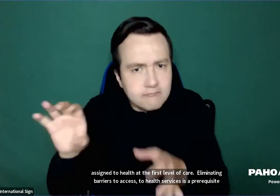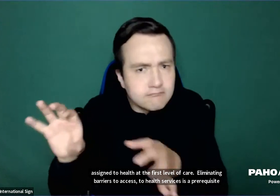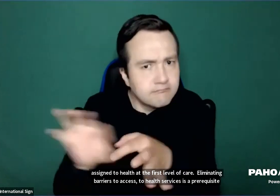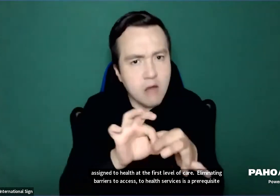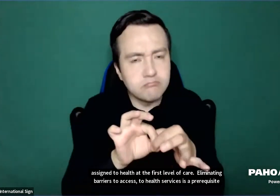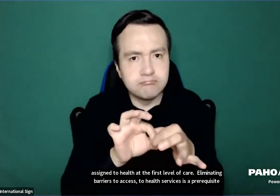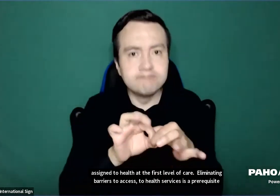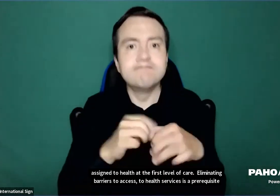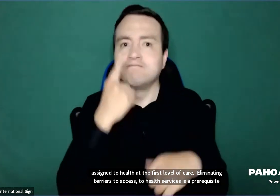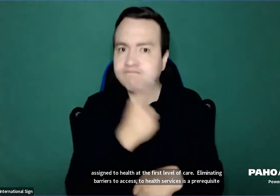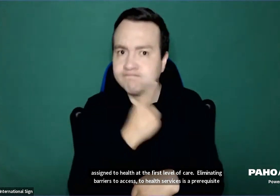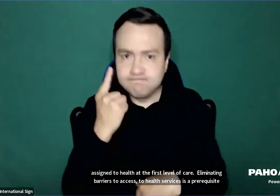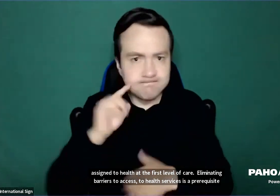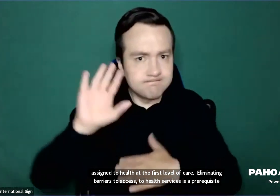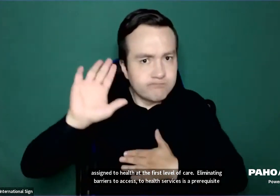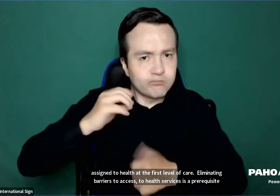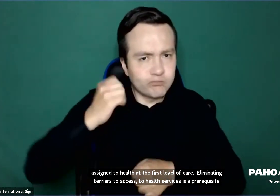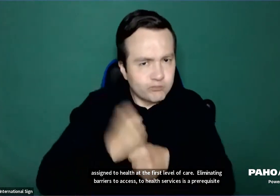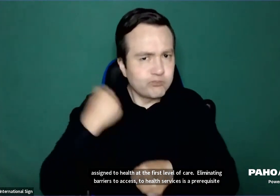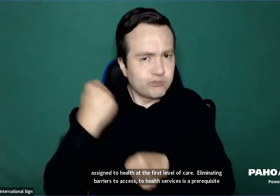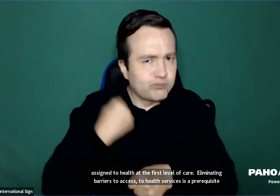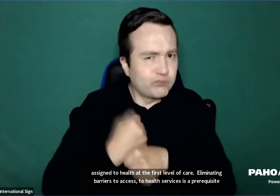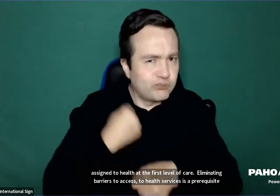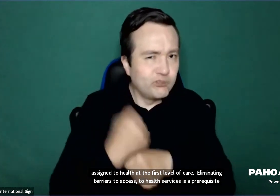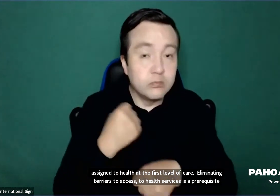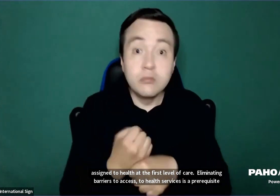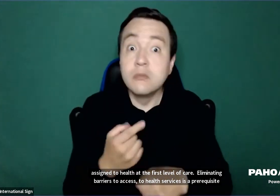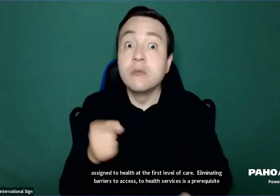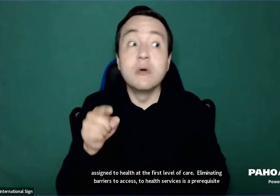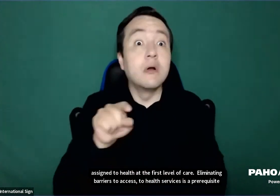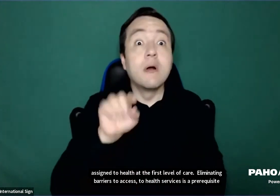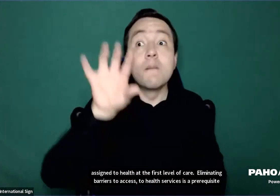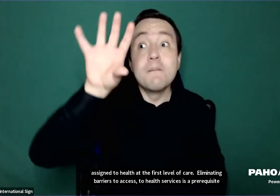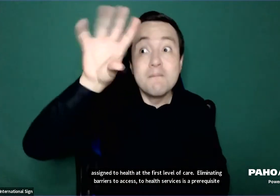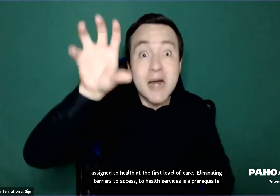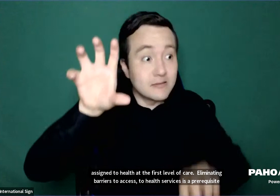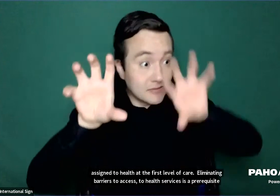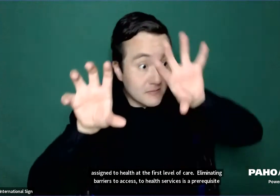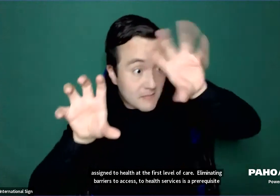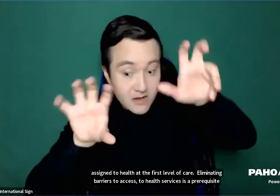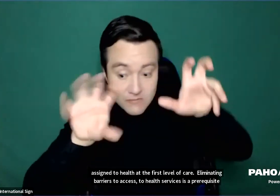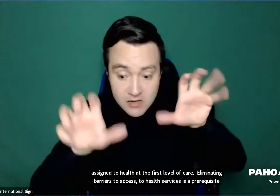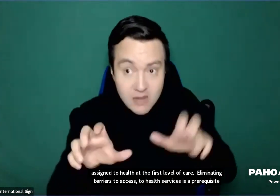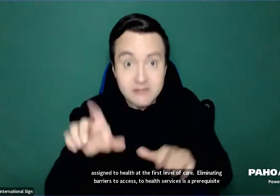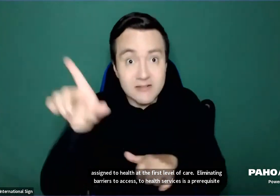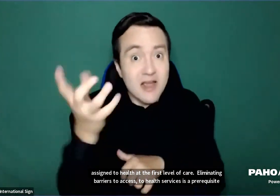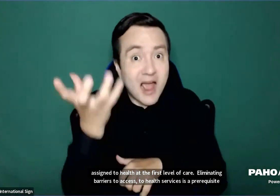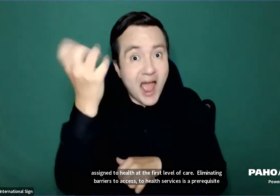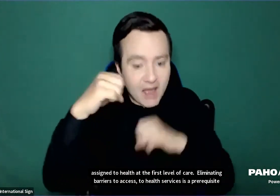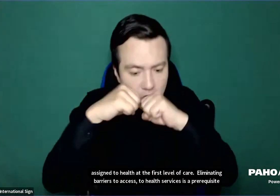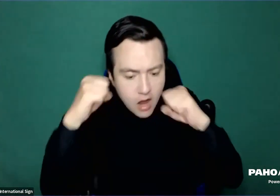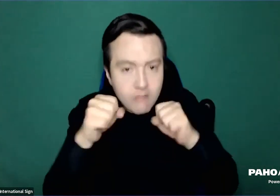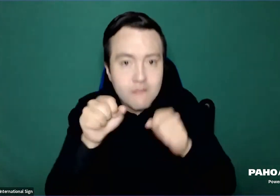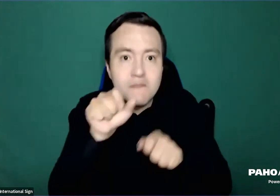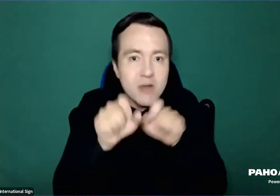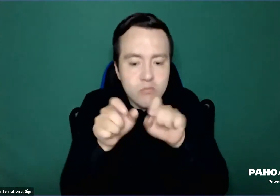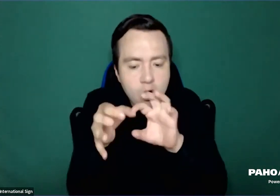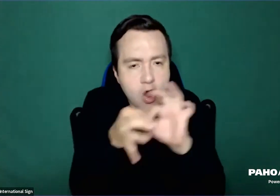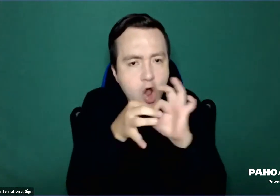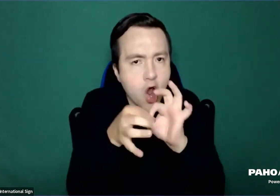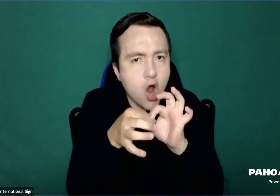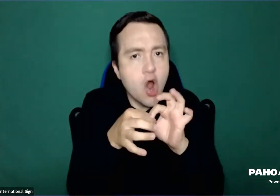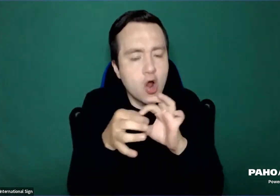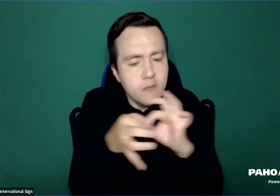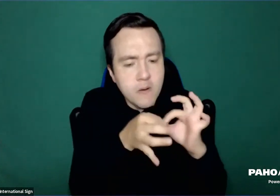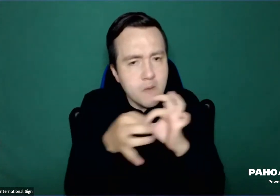afrontar os países com o apoio da maior quantidade de sócios estratégicos para invertir nas funções essenciais de